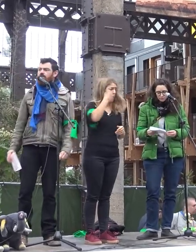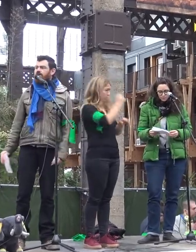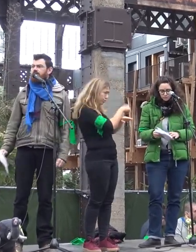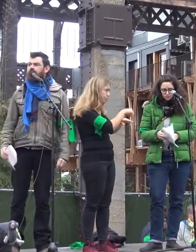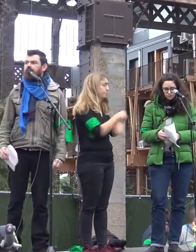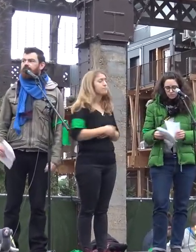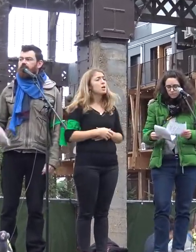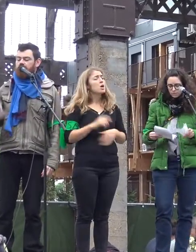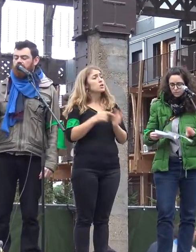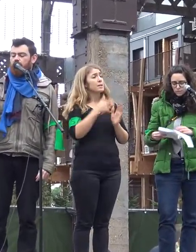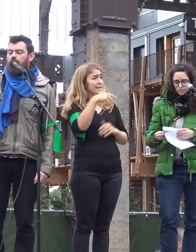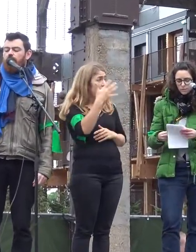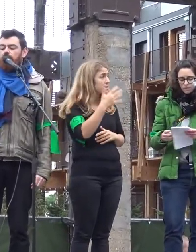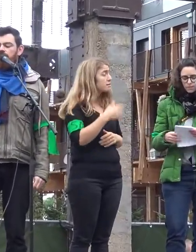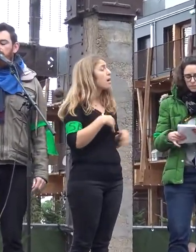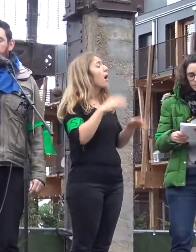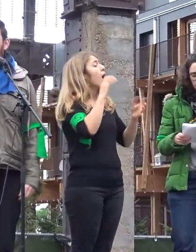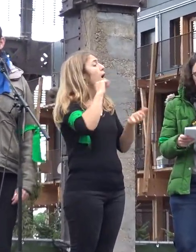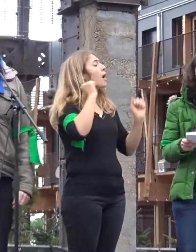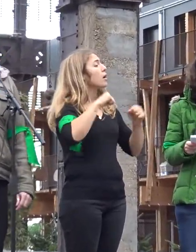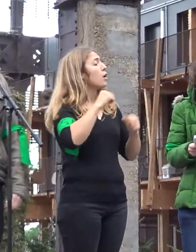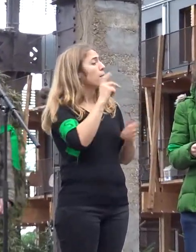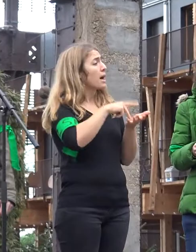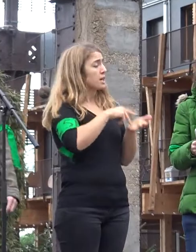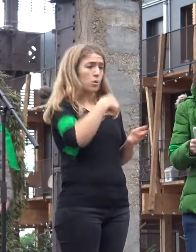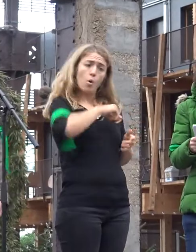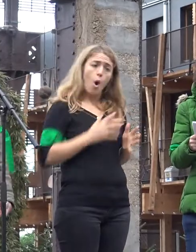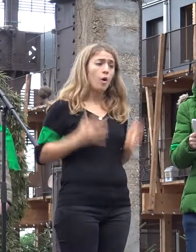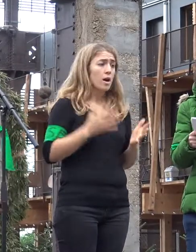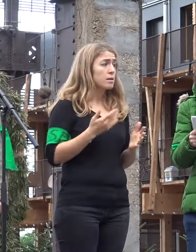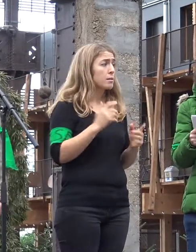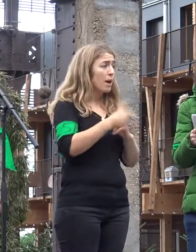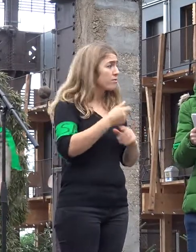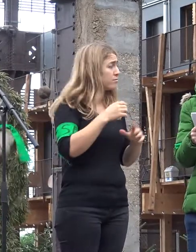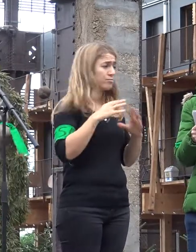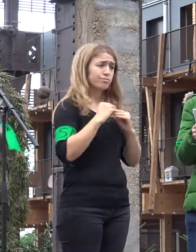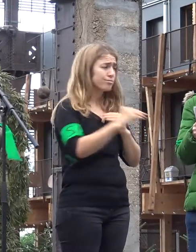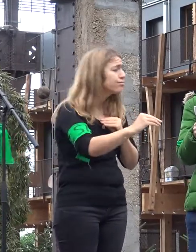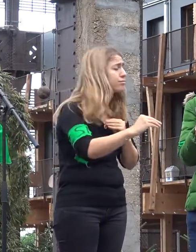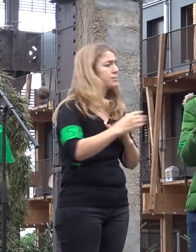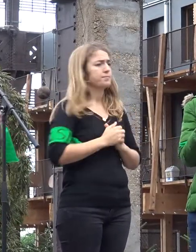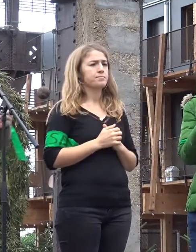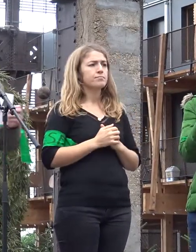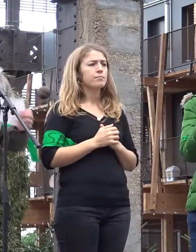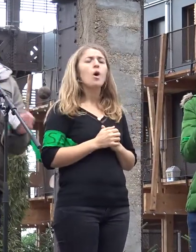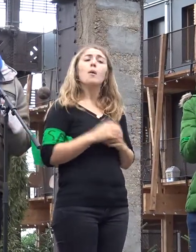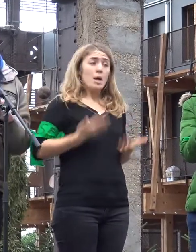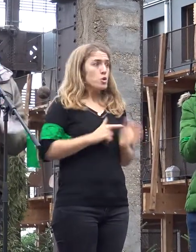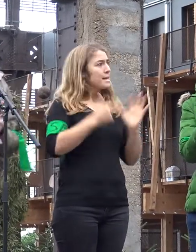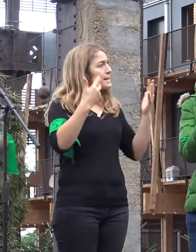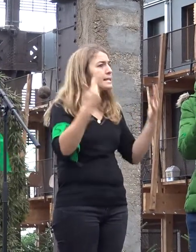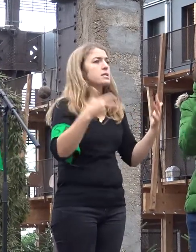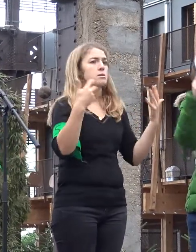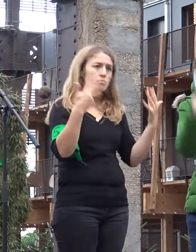En 2015, l'accord de Paris nous a engagés à agir et n'a toujours pas été entendu. Ok, on est en